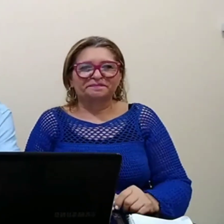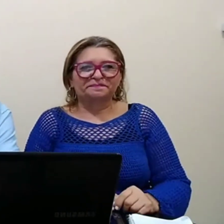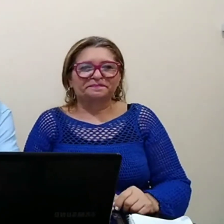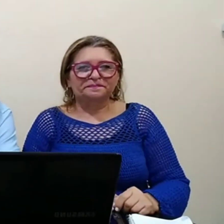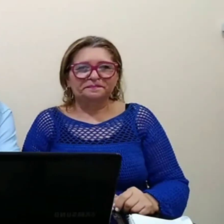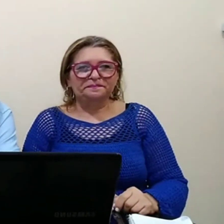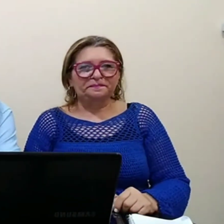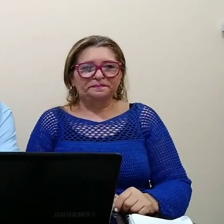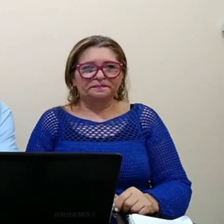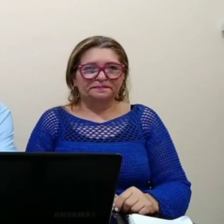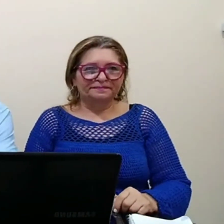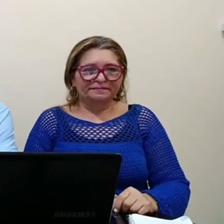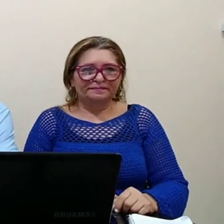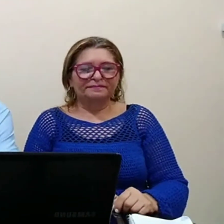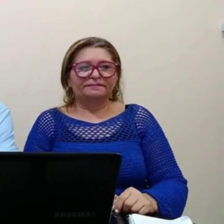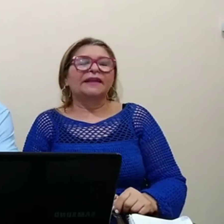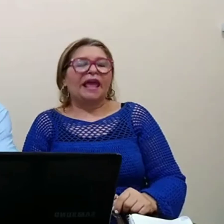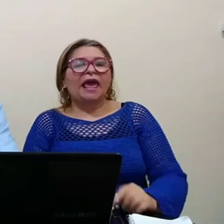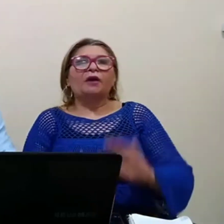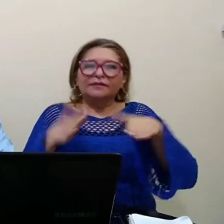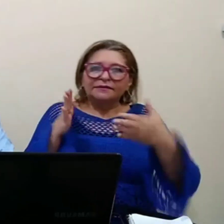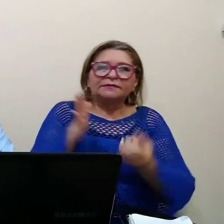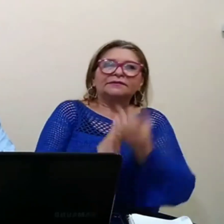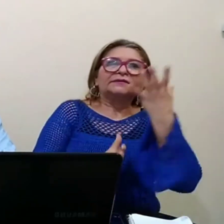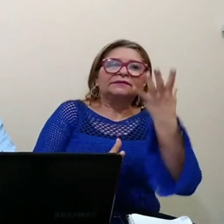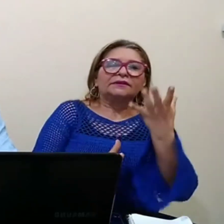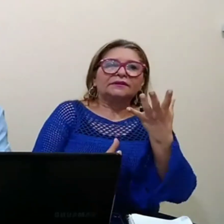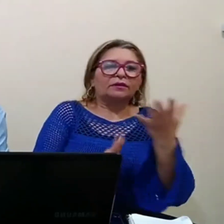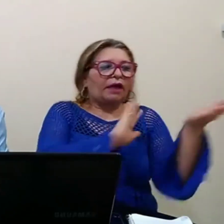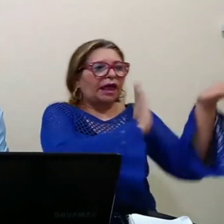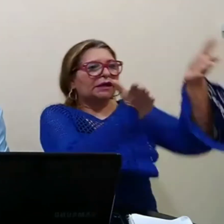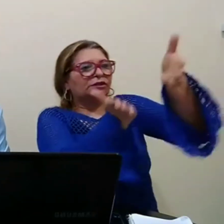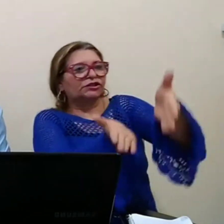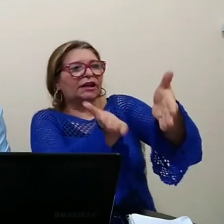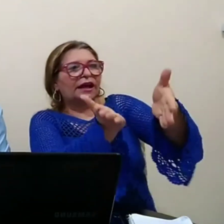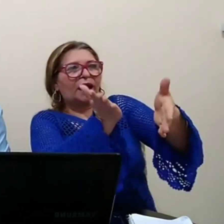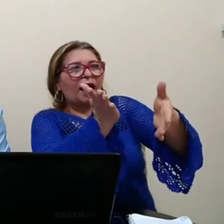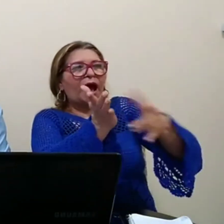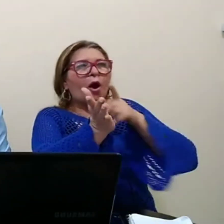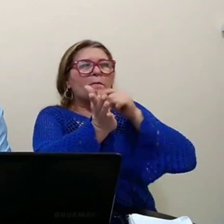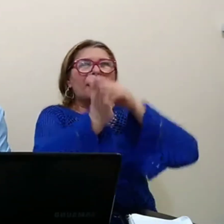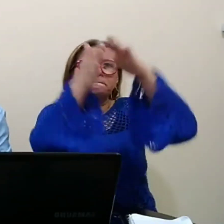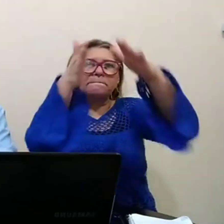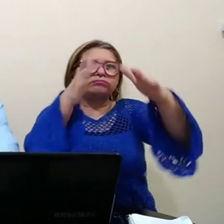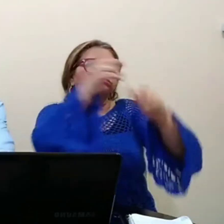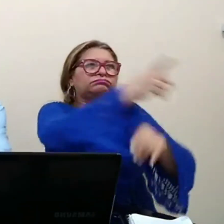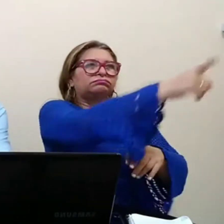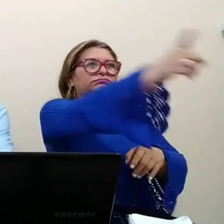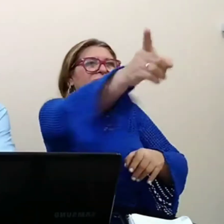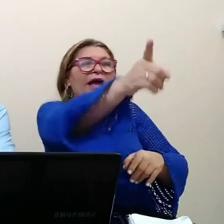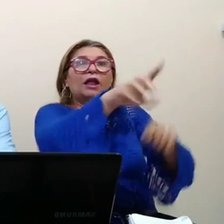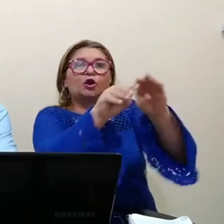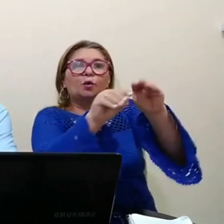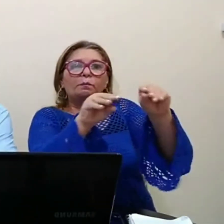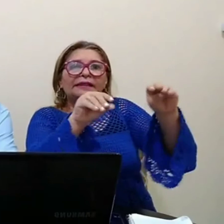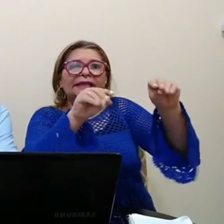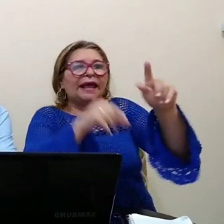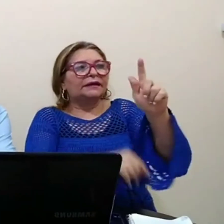Deus. Entre mentes, chegaram à outra margem do mar, a terra dos Gerazenos ou